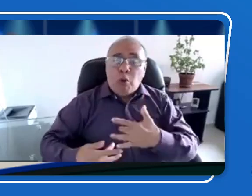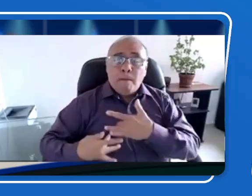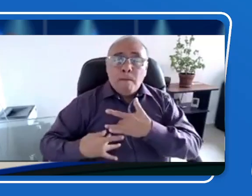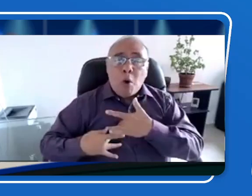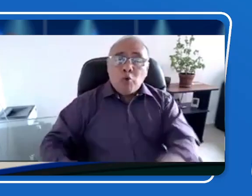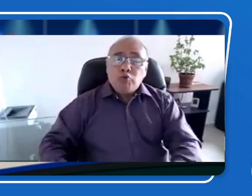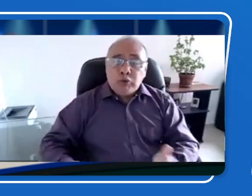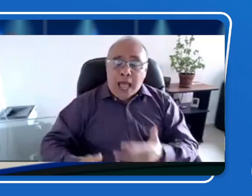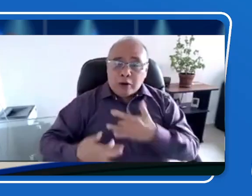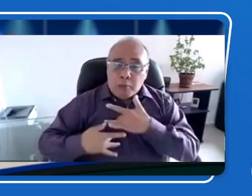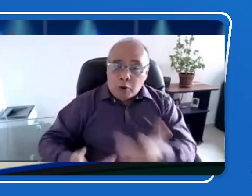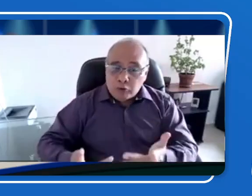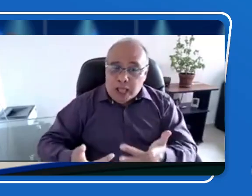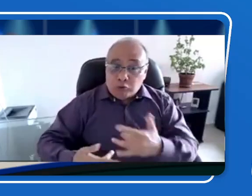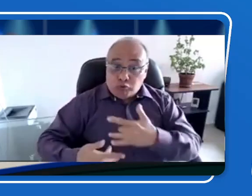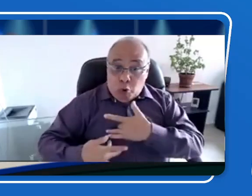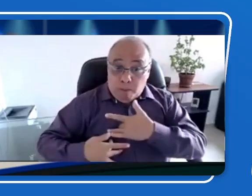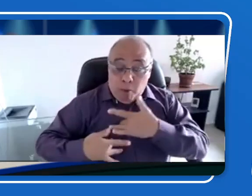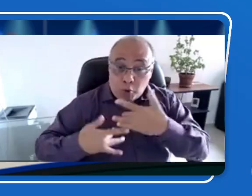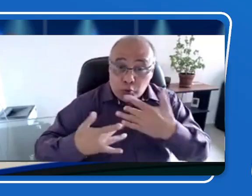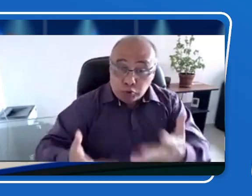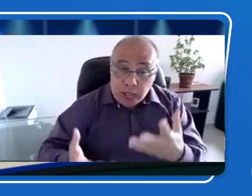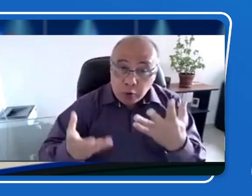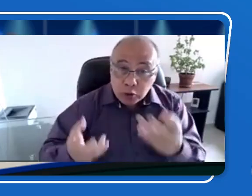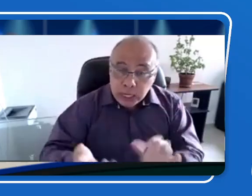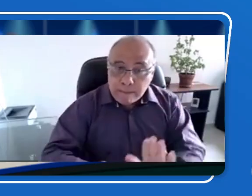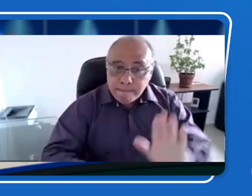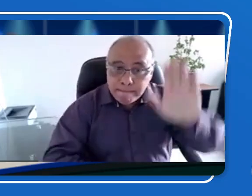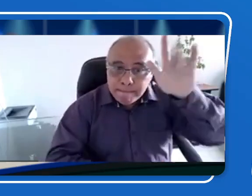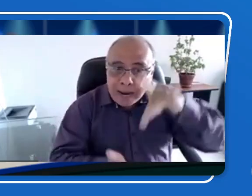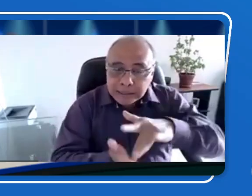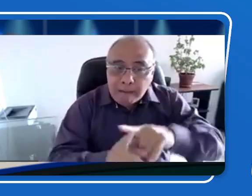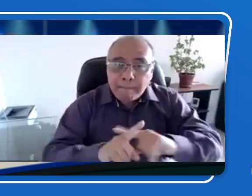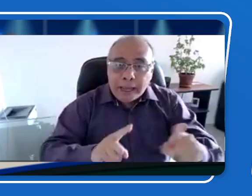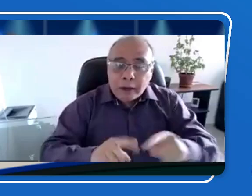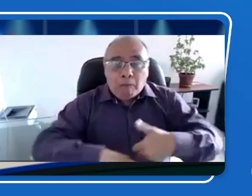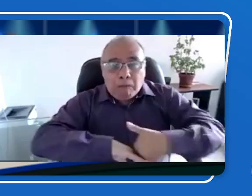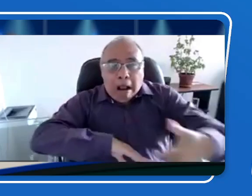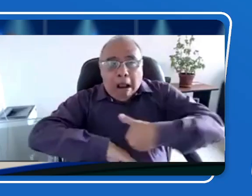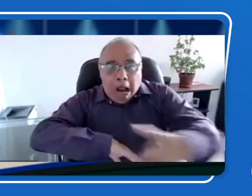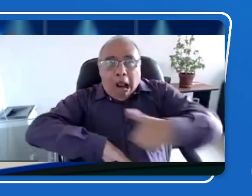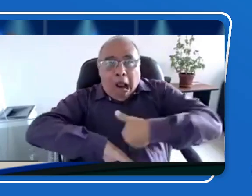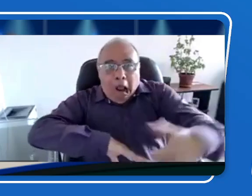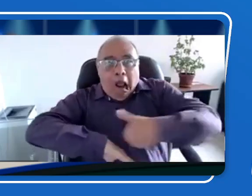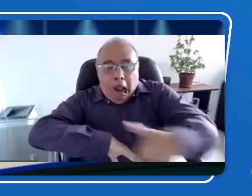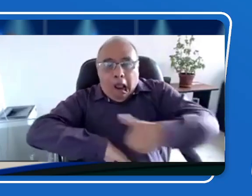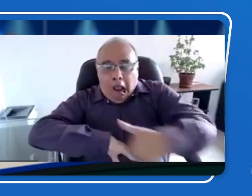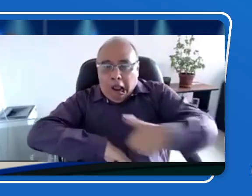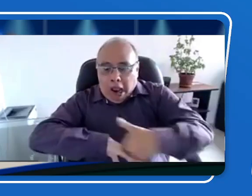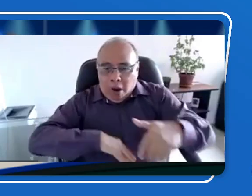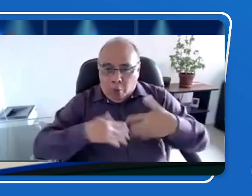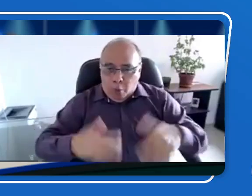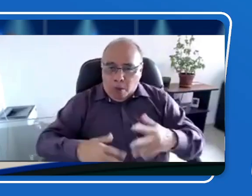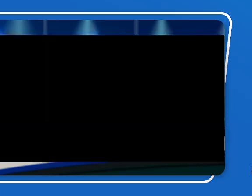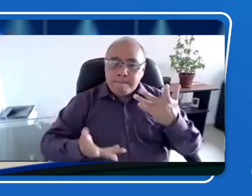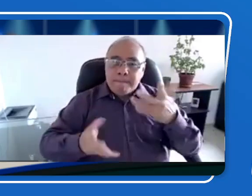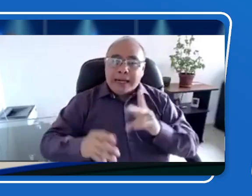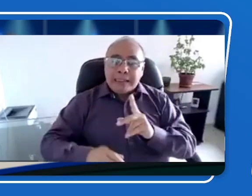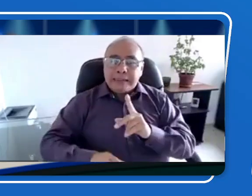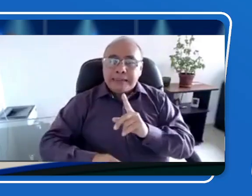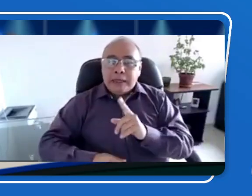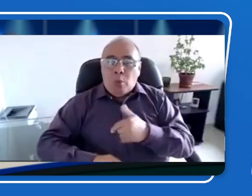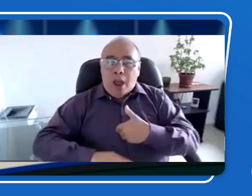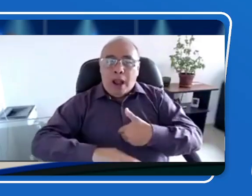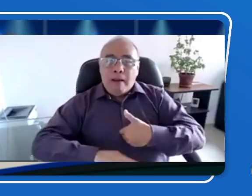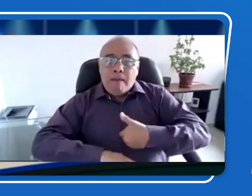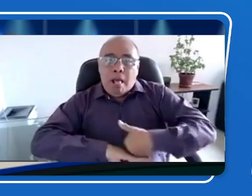desilusionados, desinteresados en participar. Daniel también decía, yo participo de manera voluntaria, pero se me exigen un